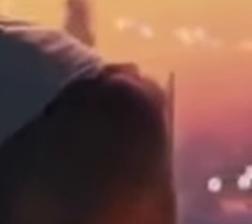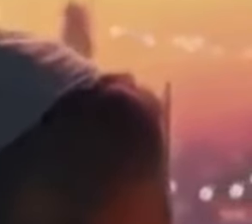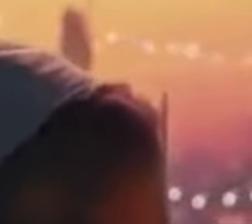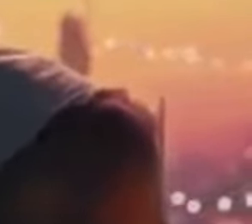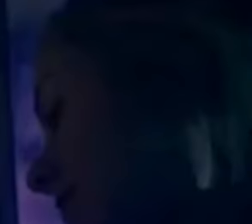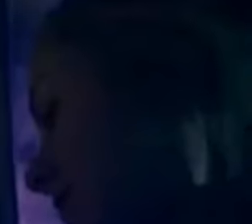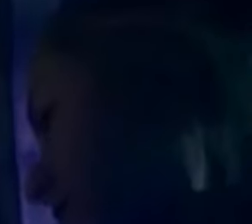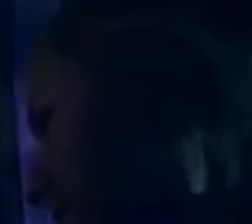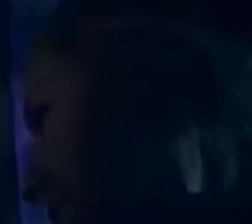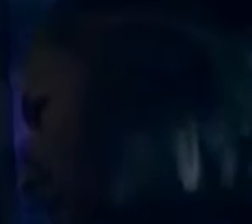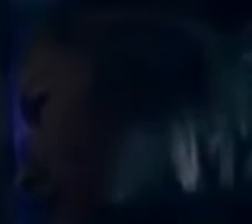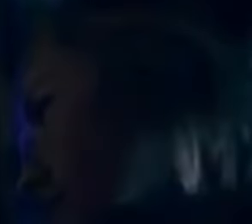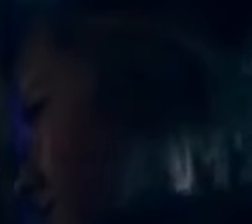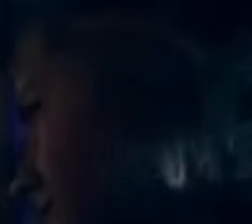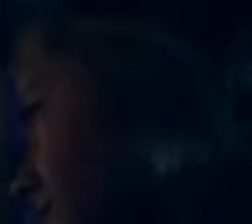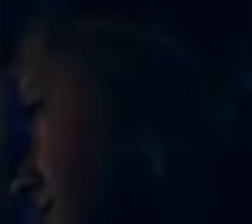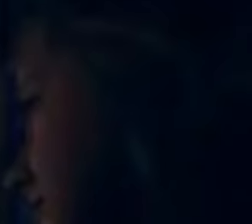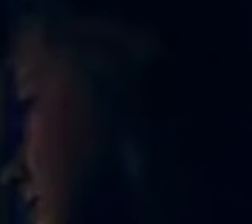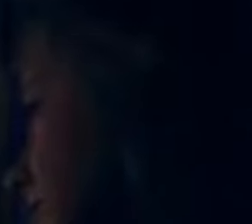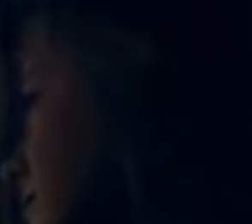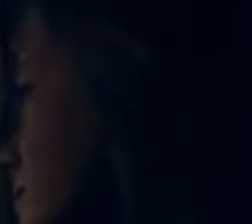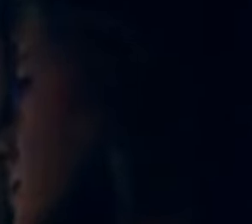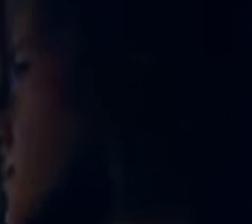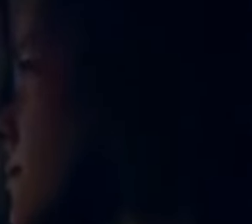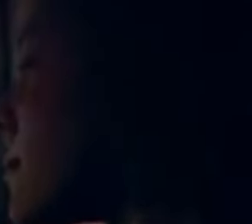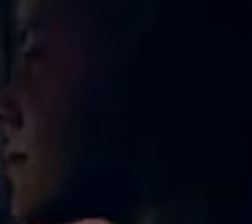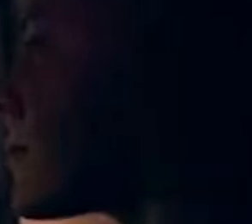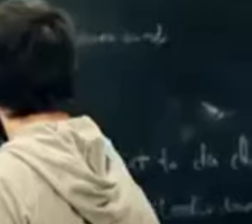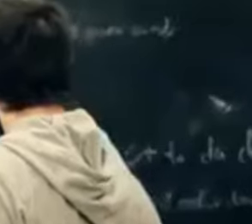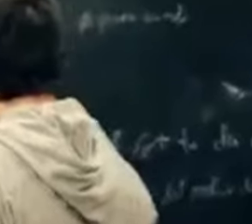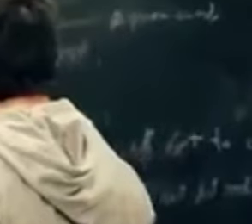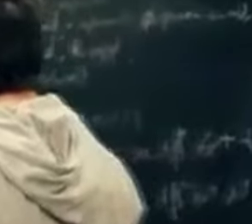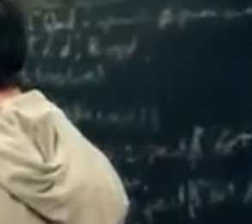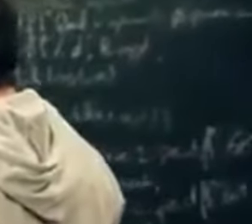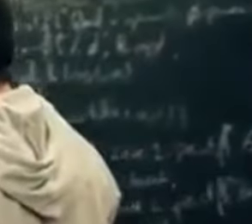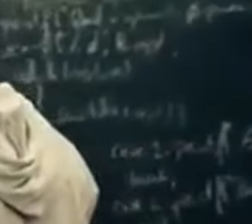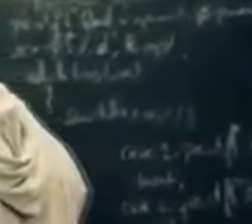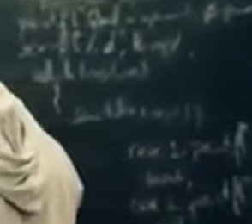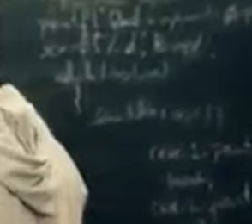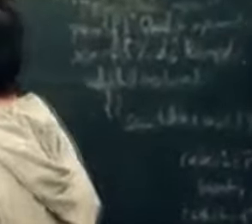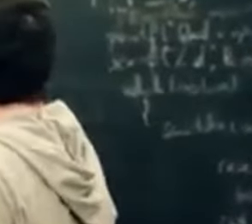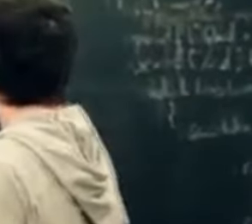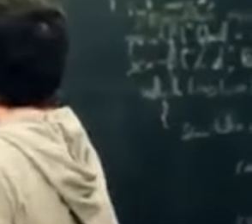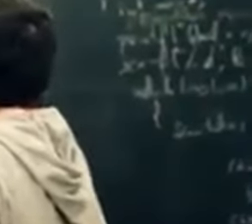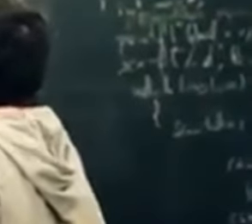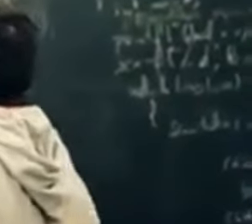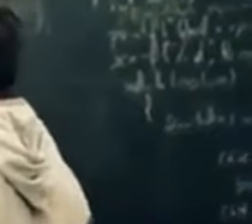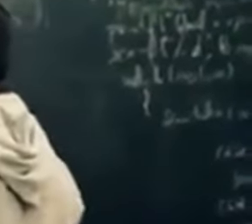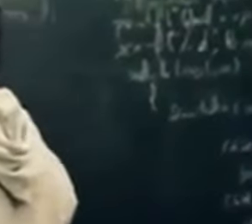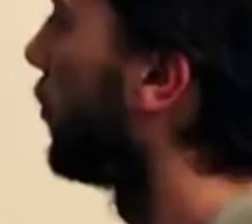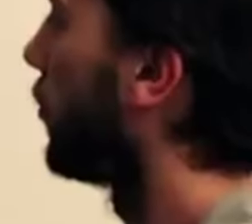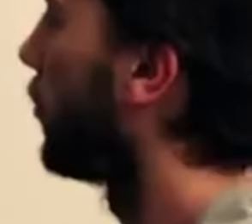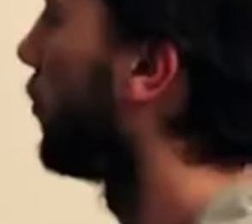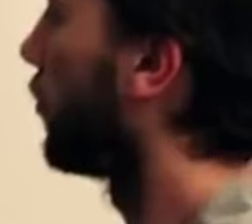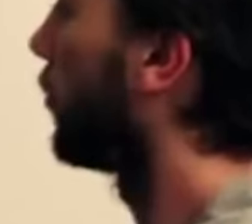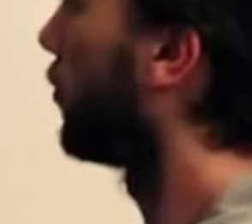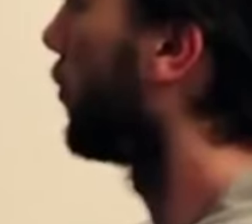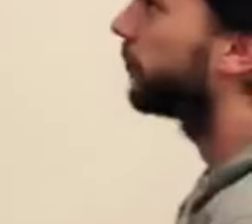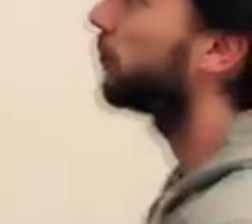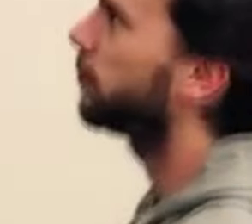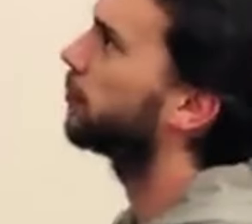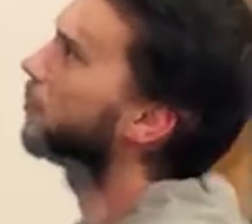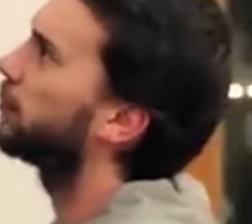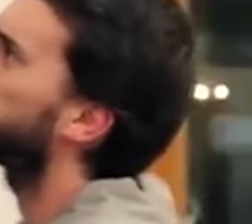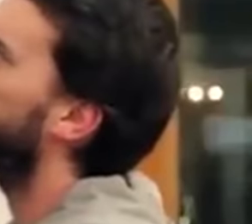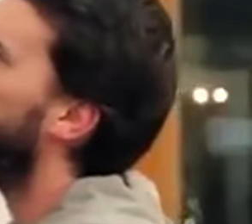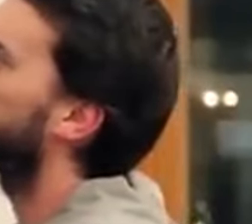Não se deixe levar pela sorte ou pela simples intuição do que pode dar certo. Faça dar